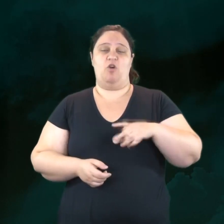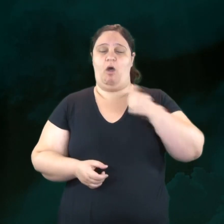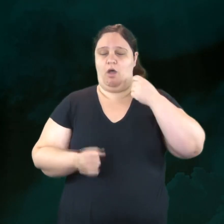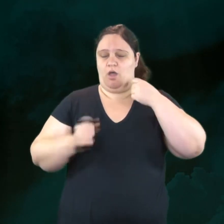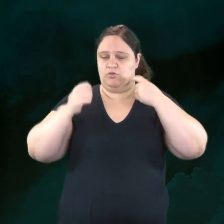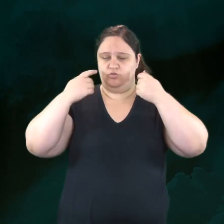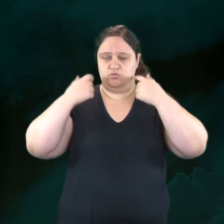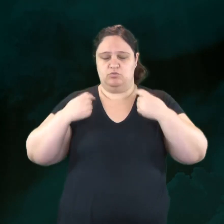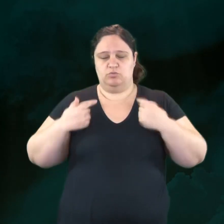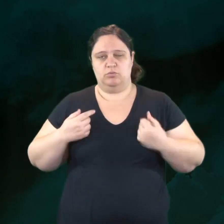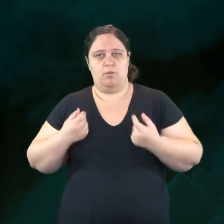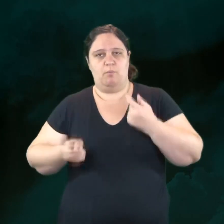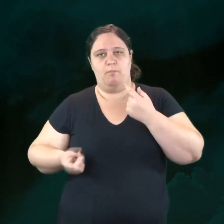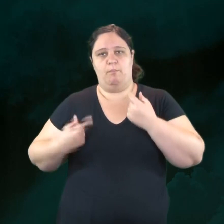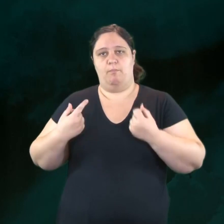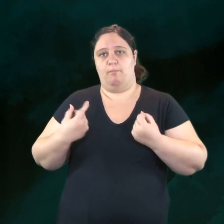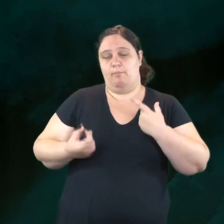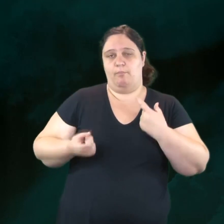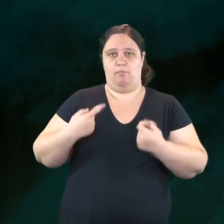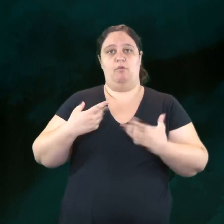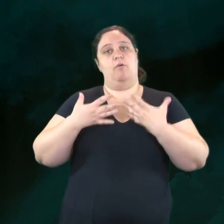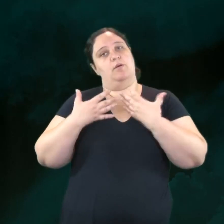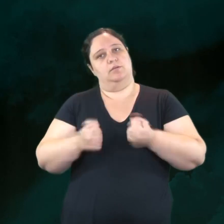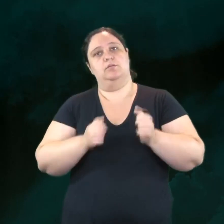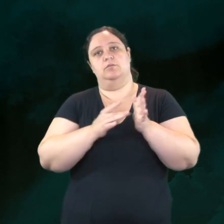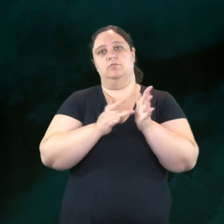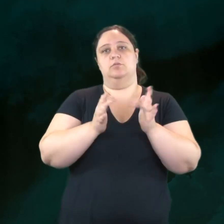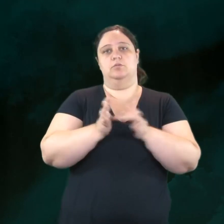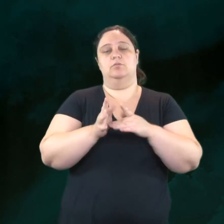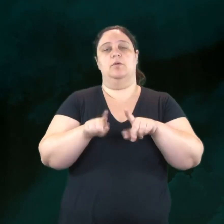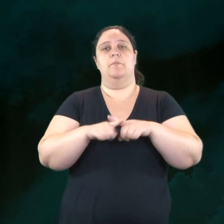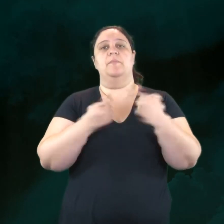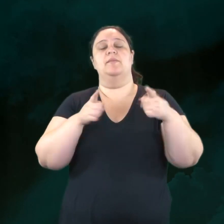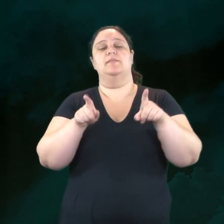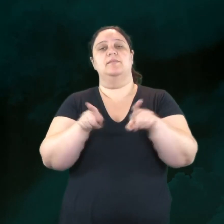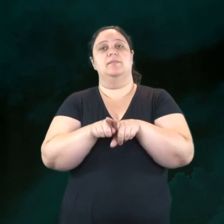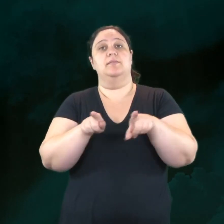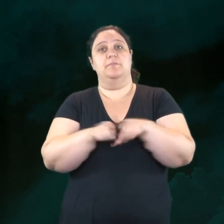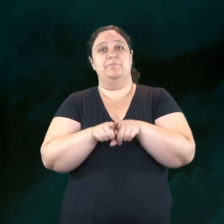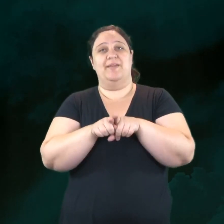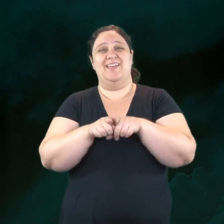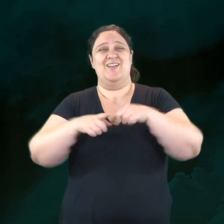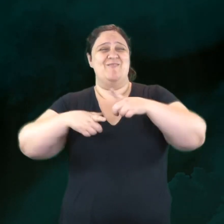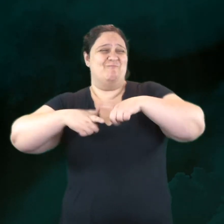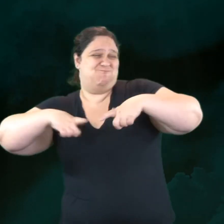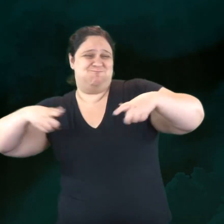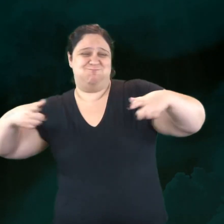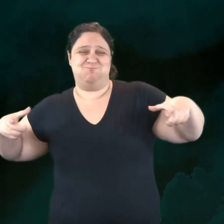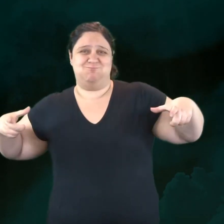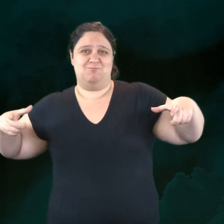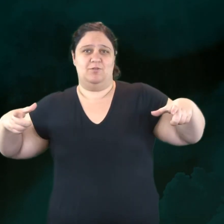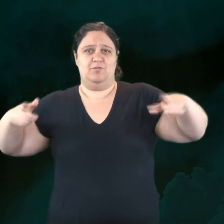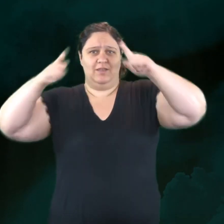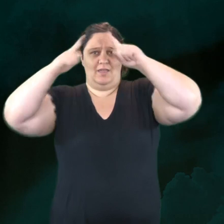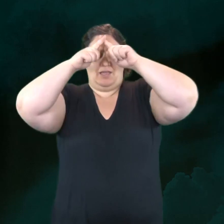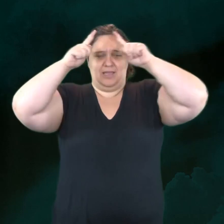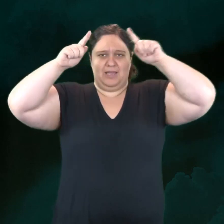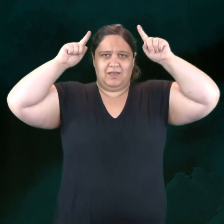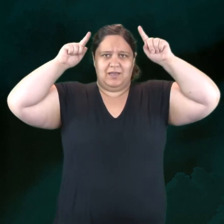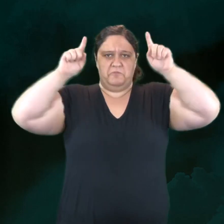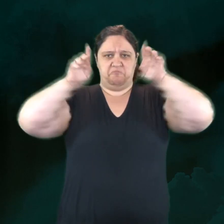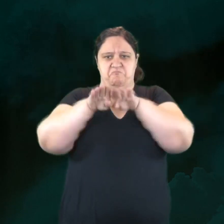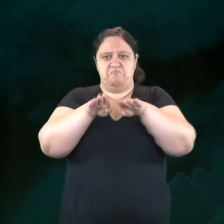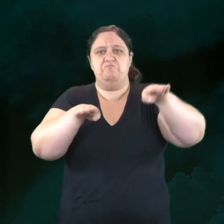se uniram a Paulo e Silas, mas uma numerosa multidão de gregos piedosos, quer